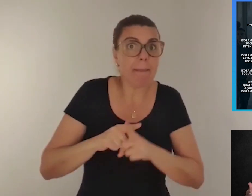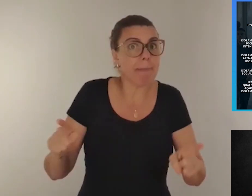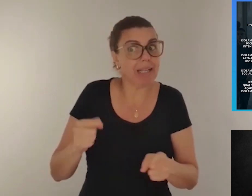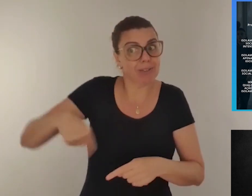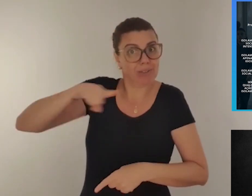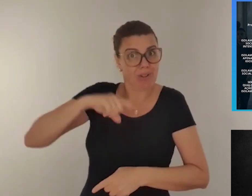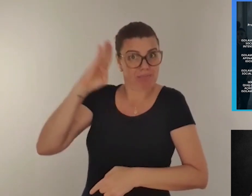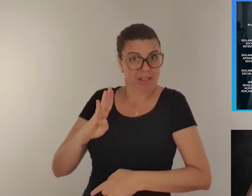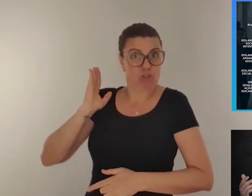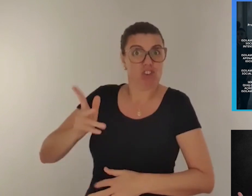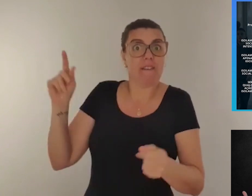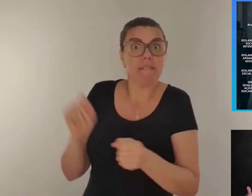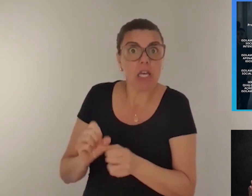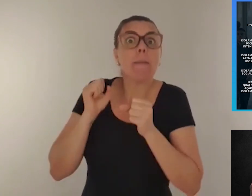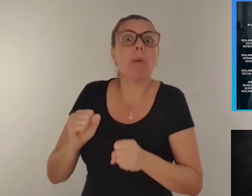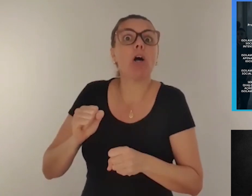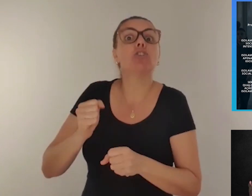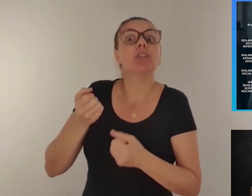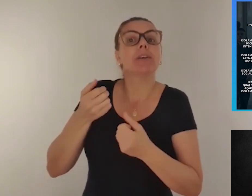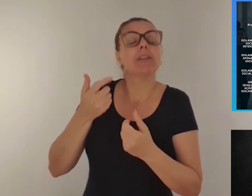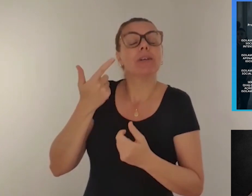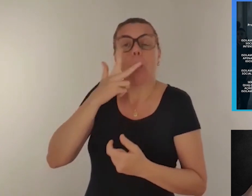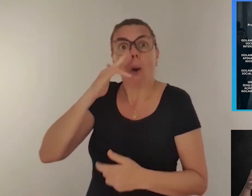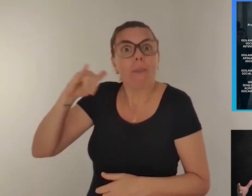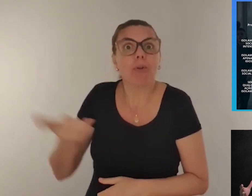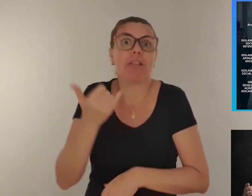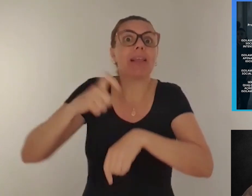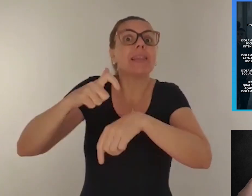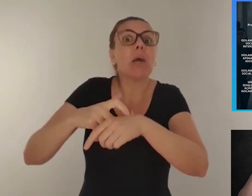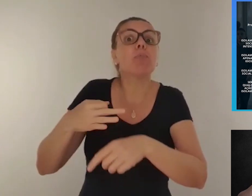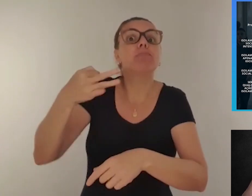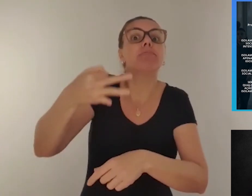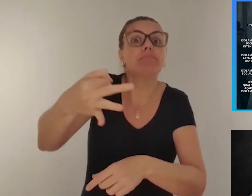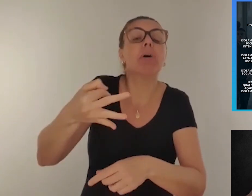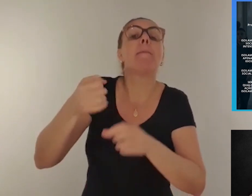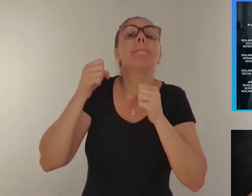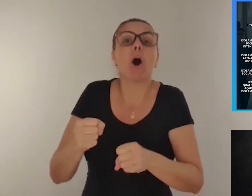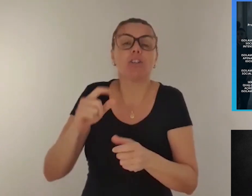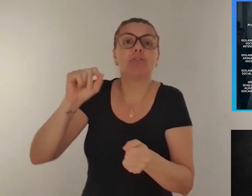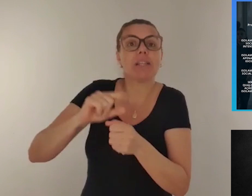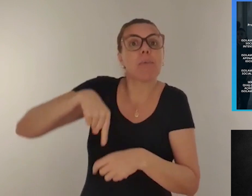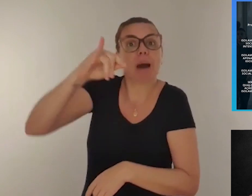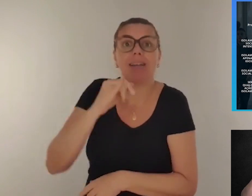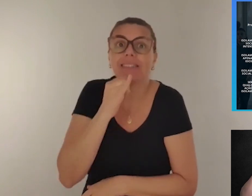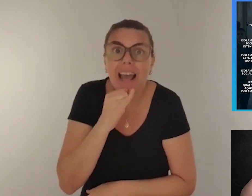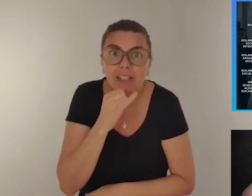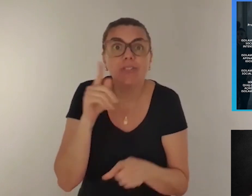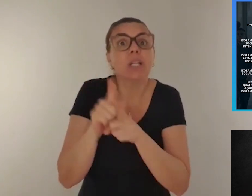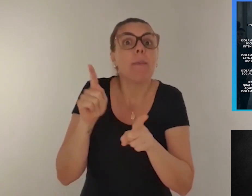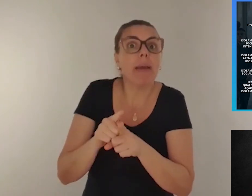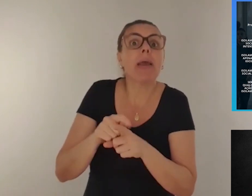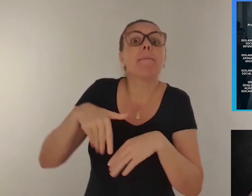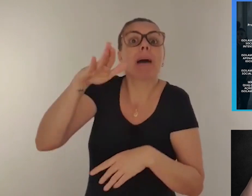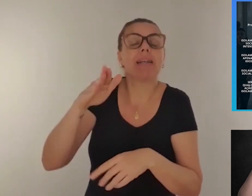tem suporta. Só que com o que a gente fez até agora, a gente pode ter ganho tempo para aumentar essa infra e produzir o que mais a gente vai precisar daqui para frente, que